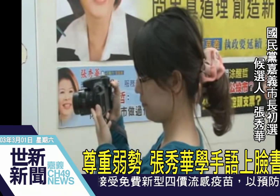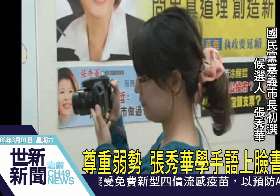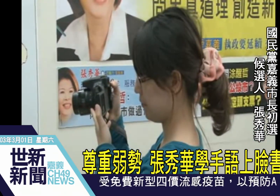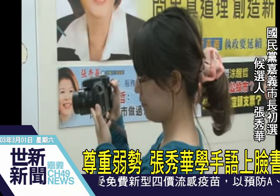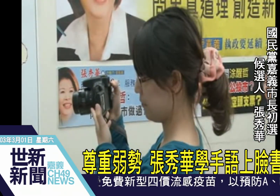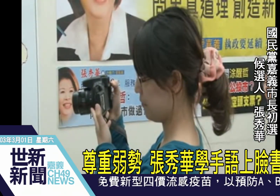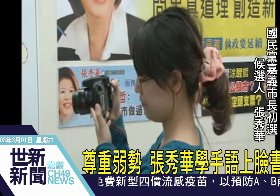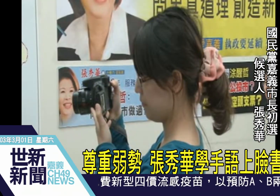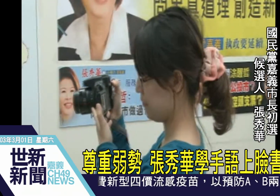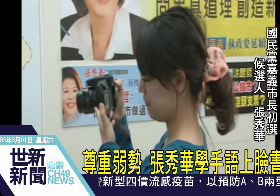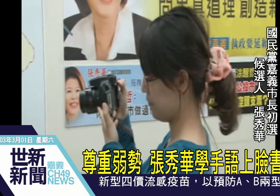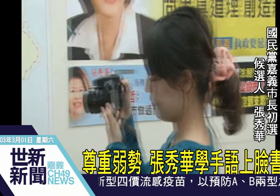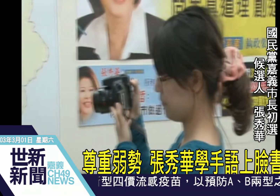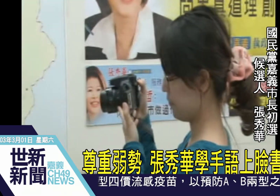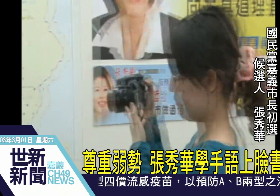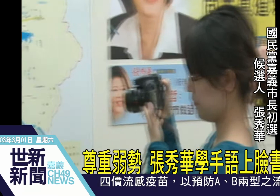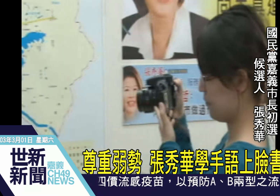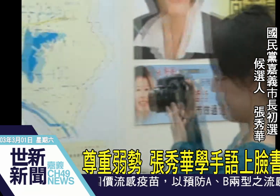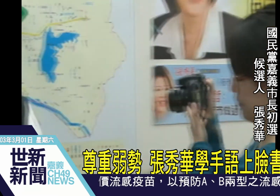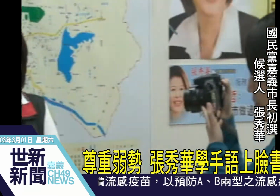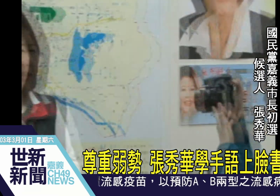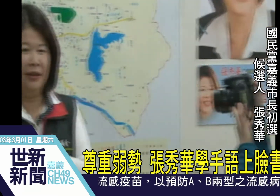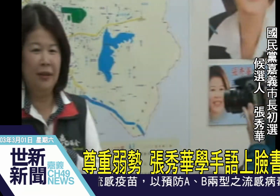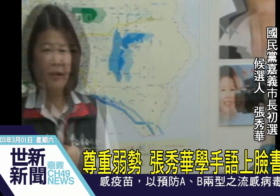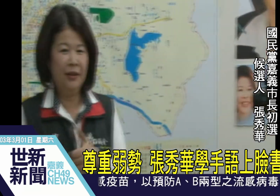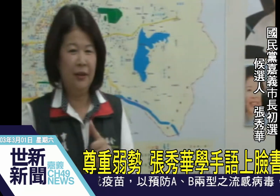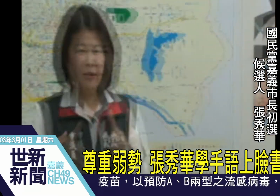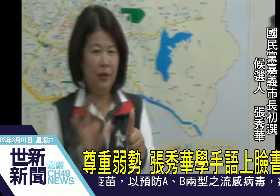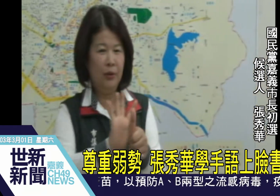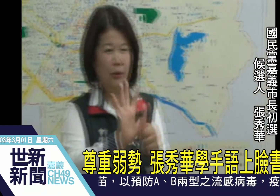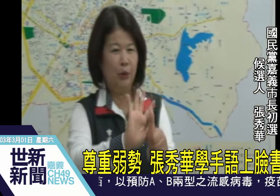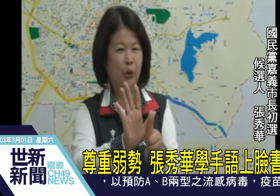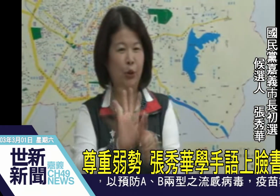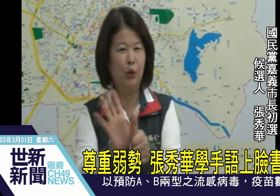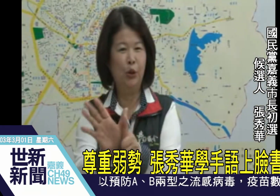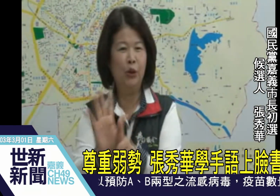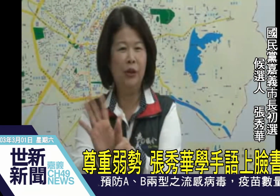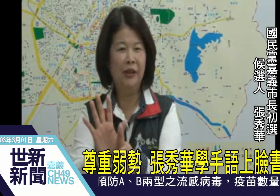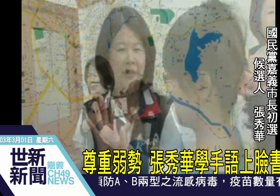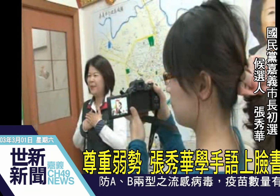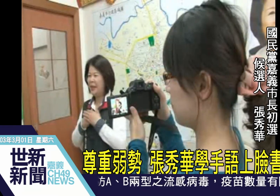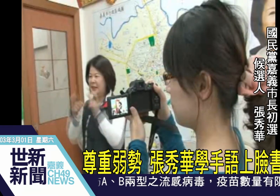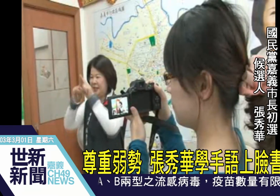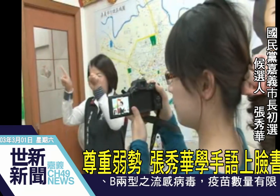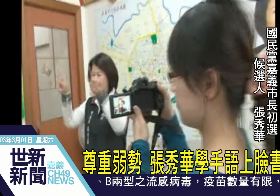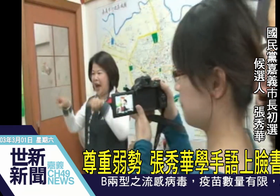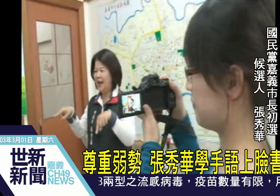又 新 兴，服务 张。